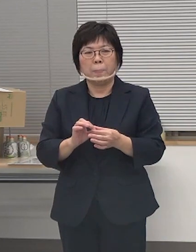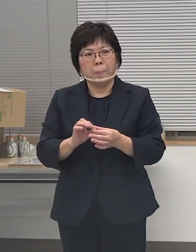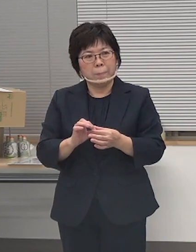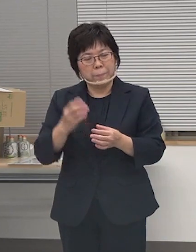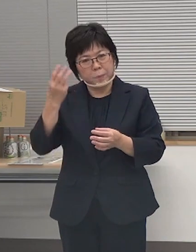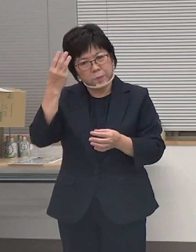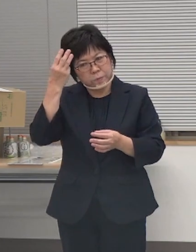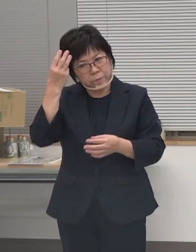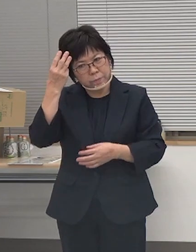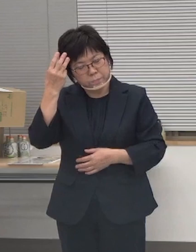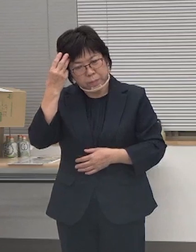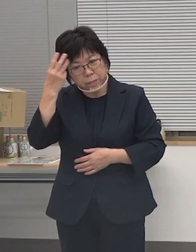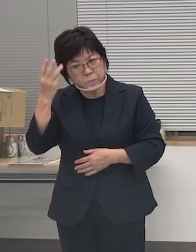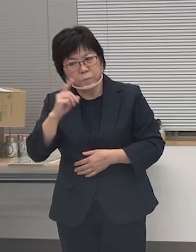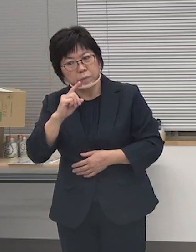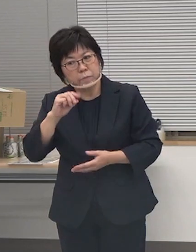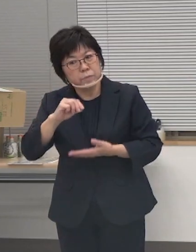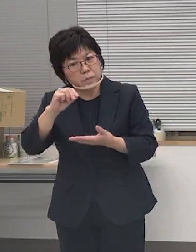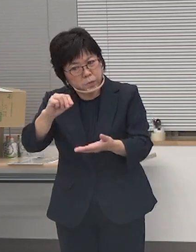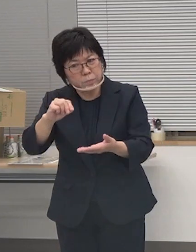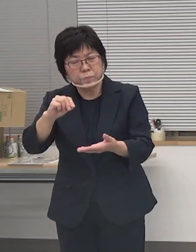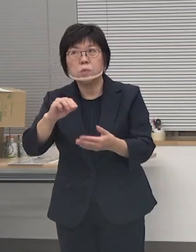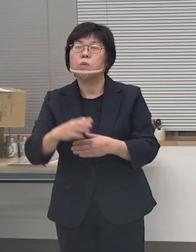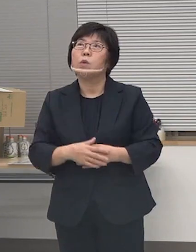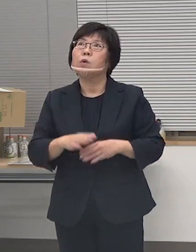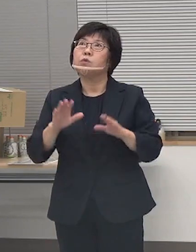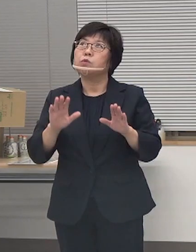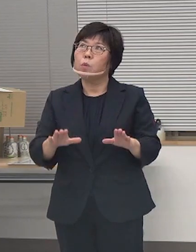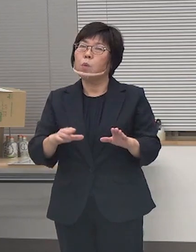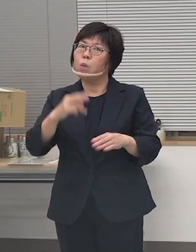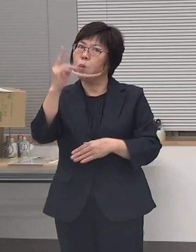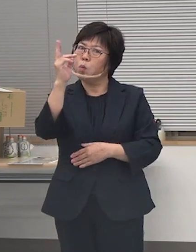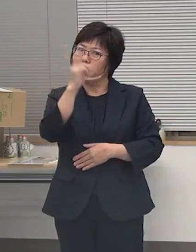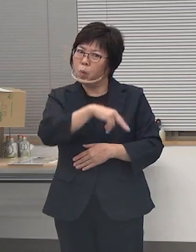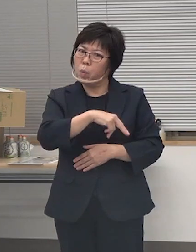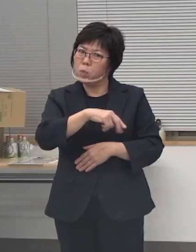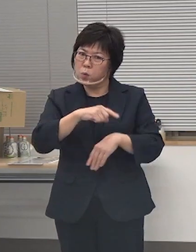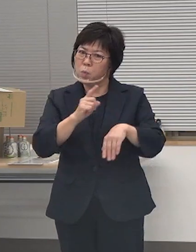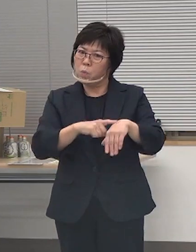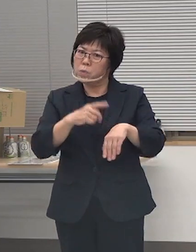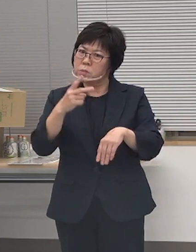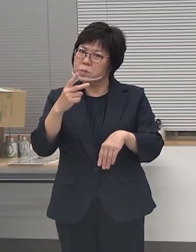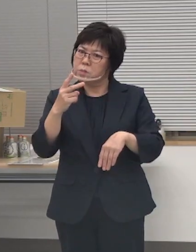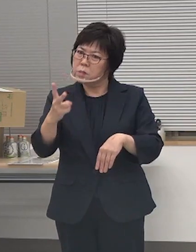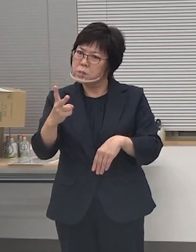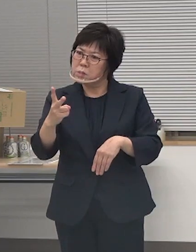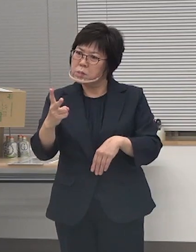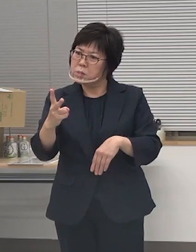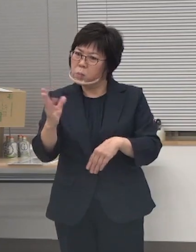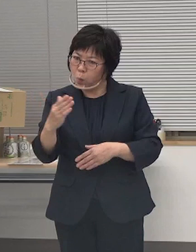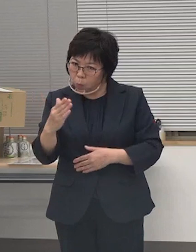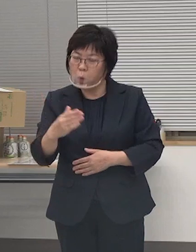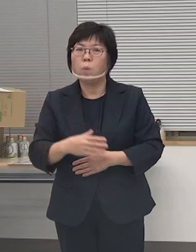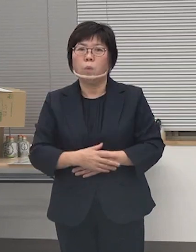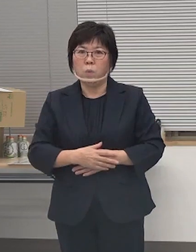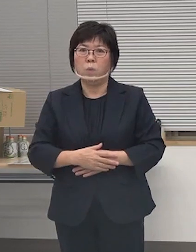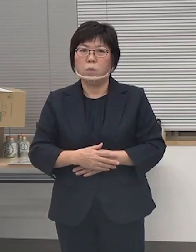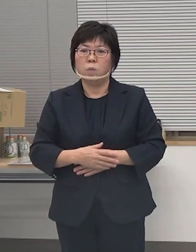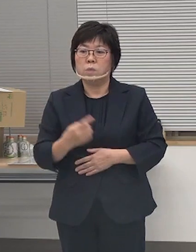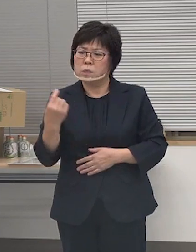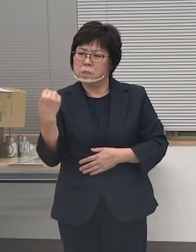に、今日の午後2時ごろになりますが、昨日も実はありましたけれども、連